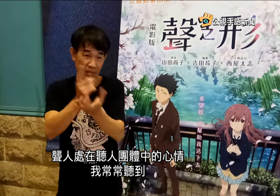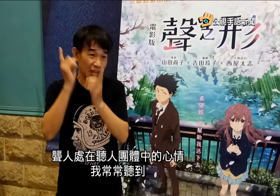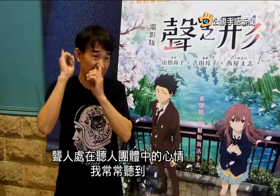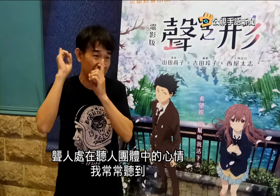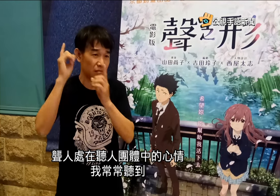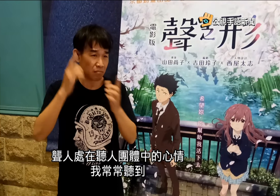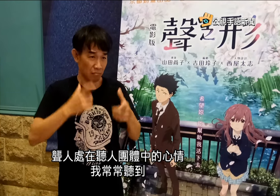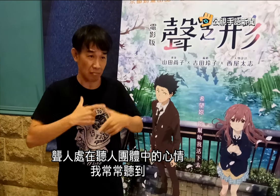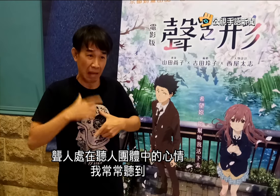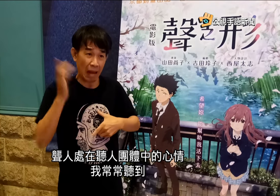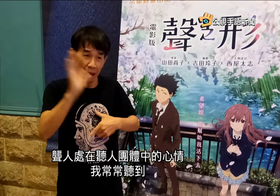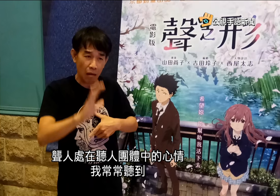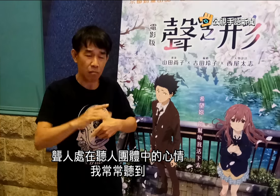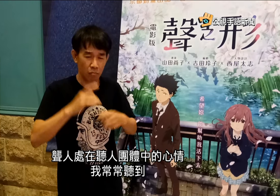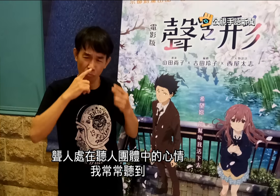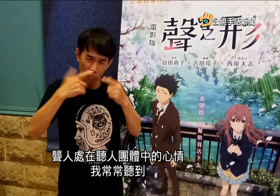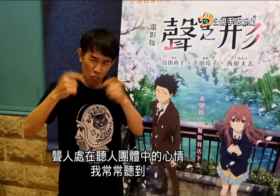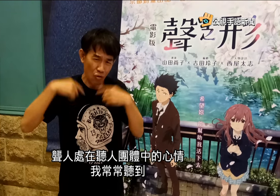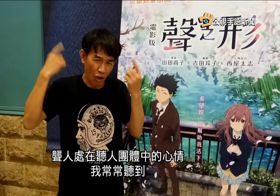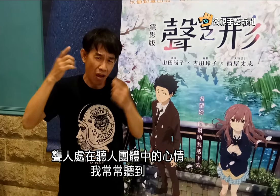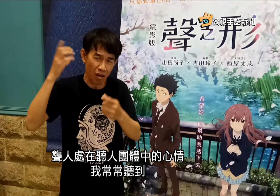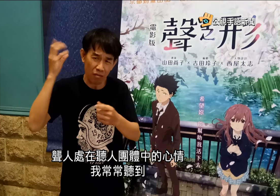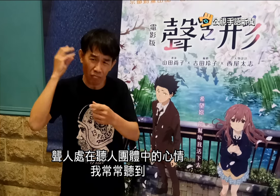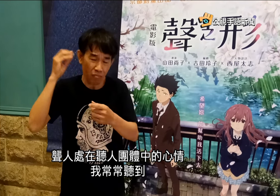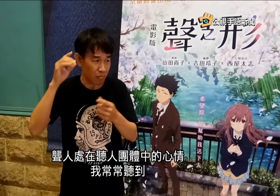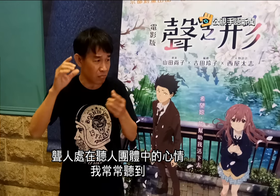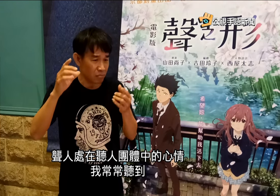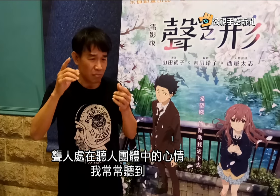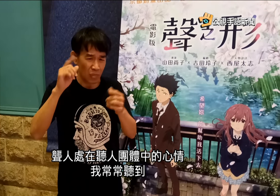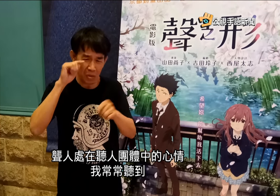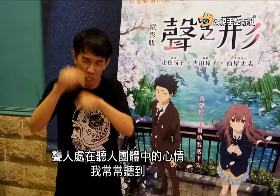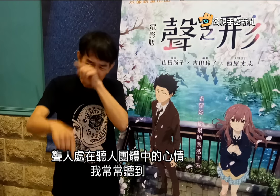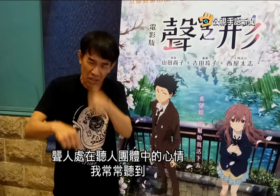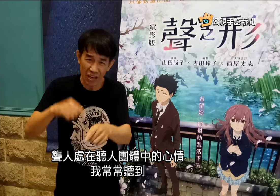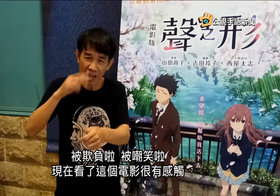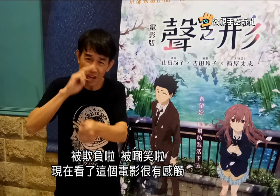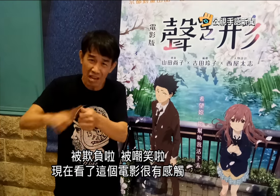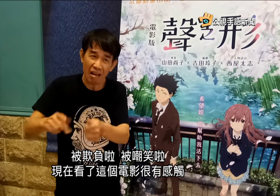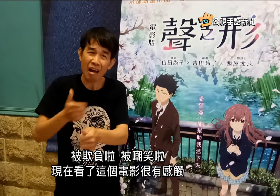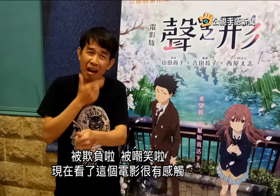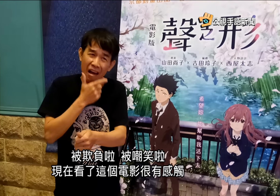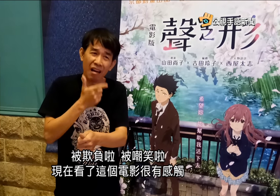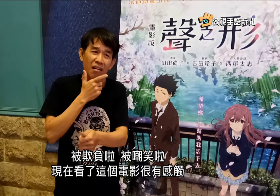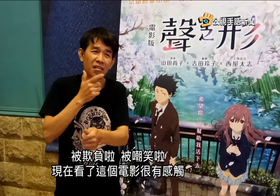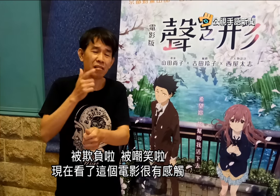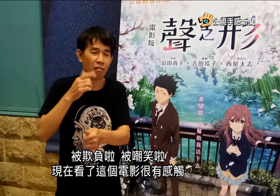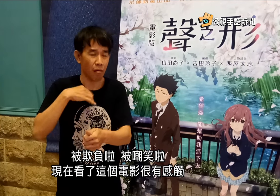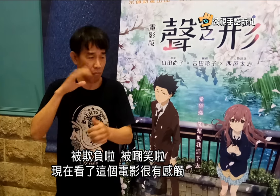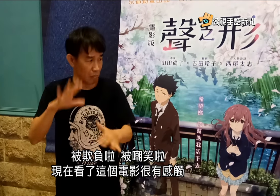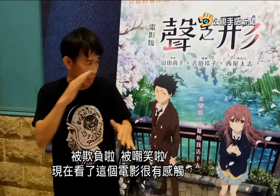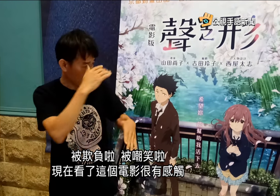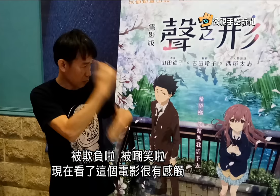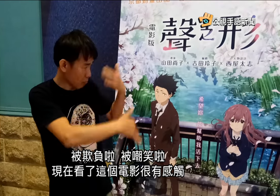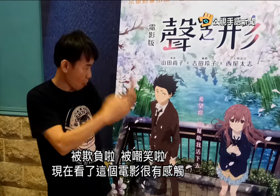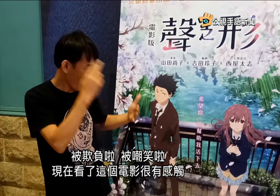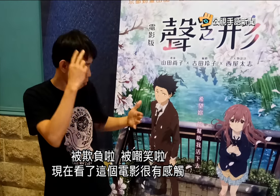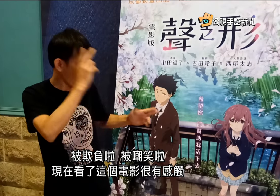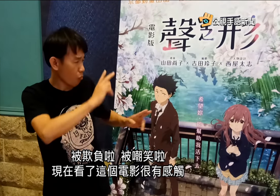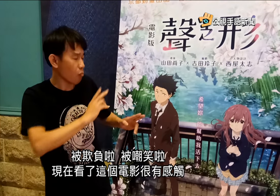聋人处在听人团体中的心情，我常常听到被欺负啦，被嘲笑啦。现在看了这个电影，很有感